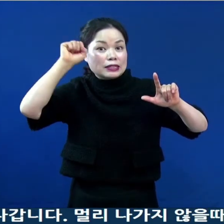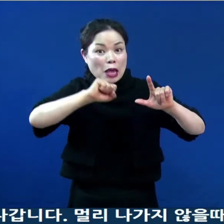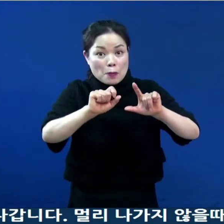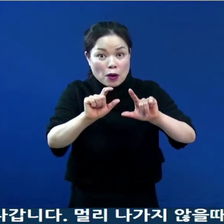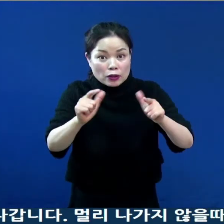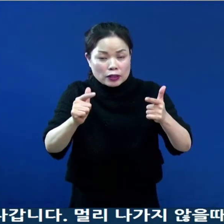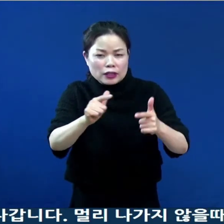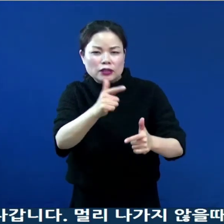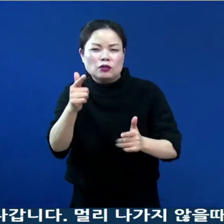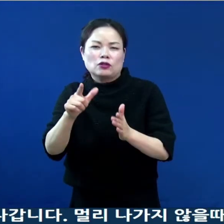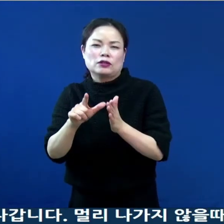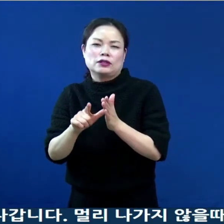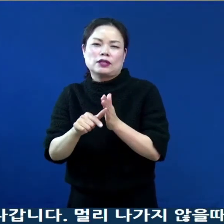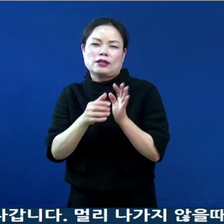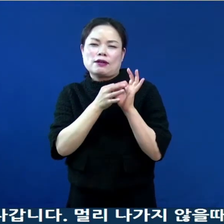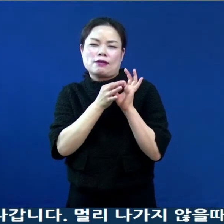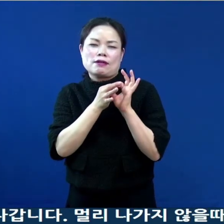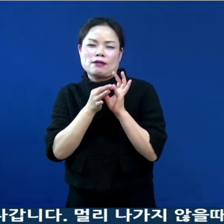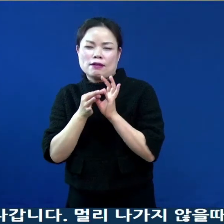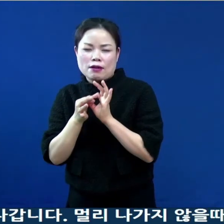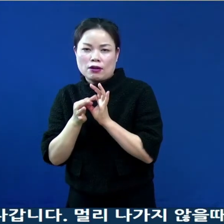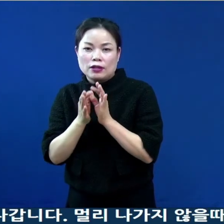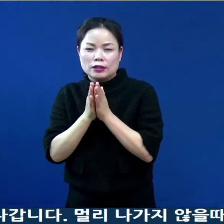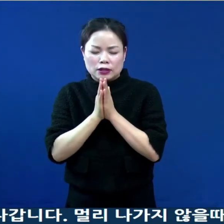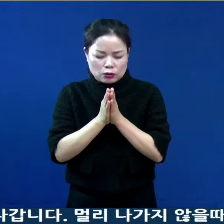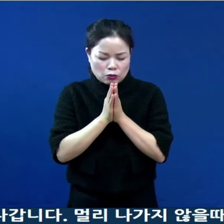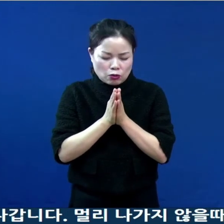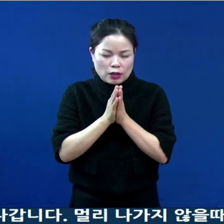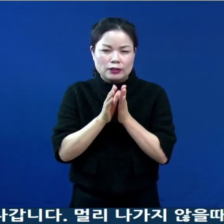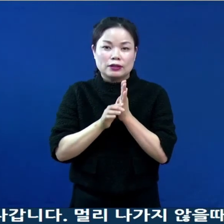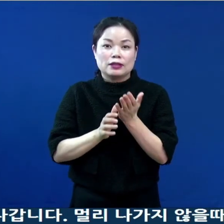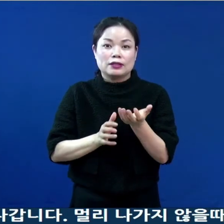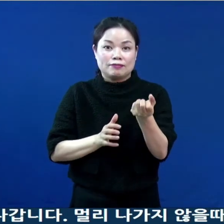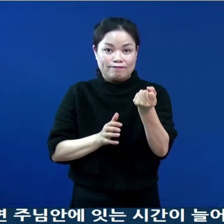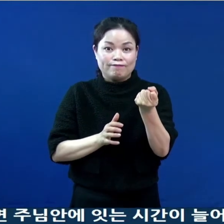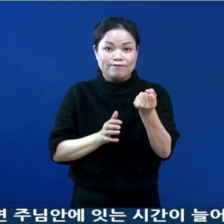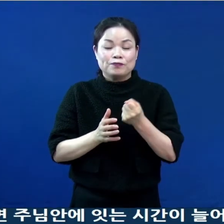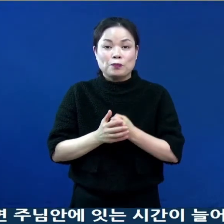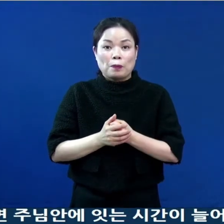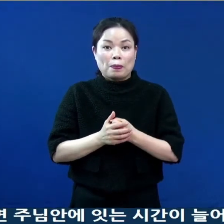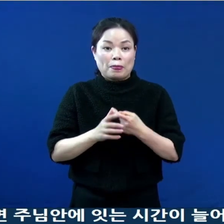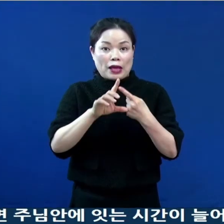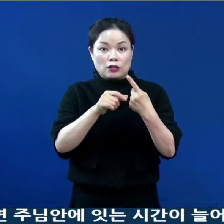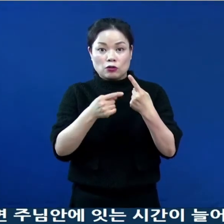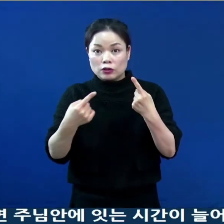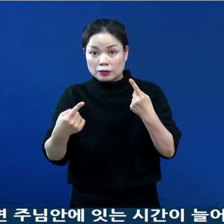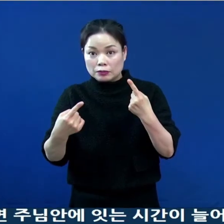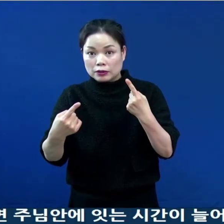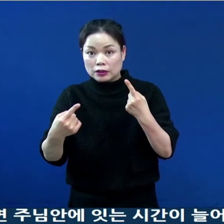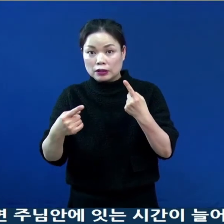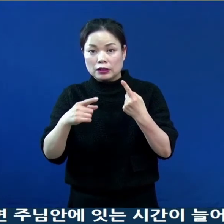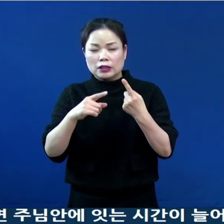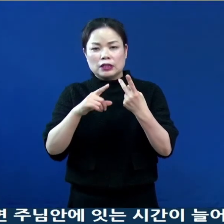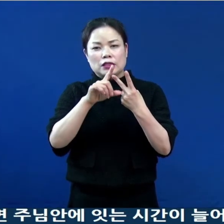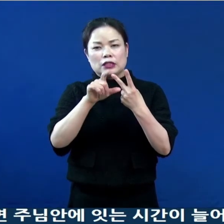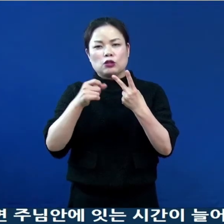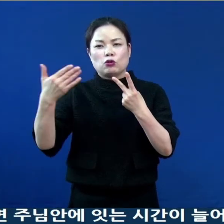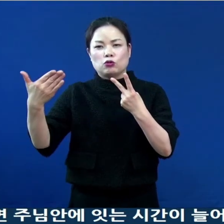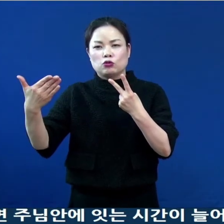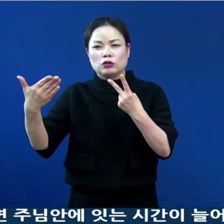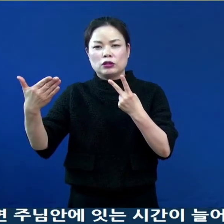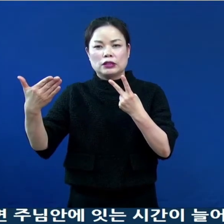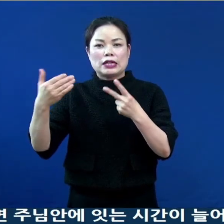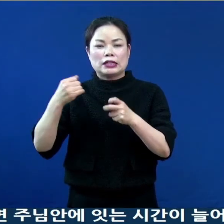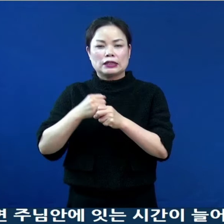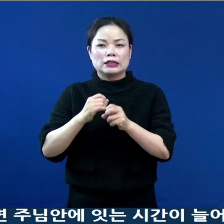아니라 저녁 시간에 지속적으로 우리가 기도하는 시간을 갖습니다. 1월 1일부터 2월 9일까지 40일